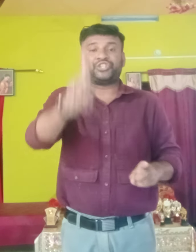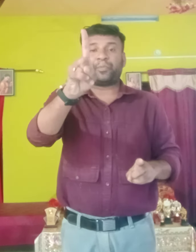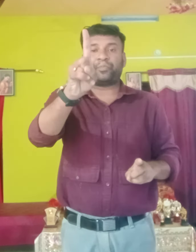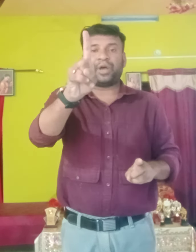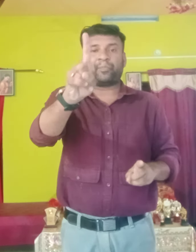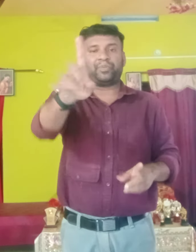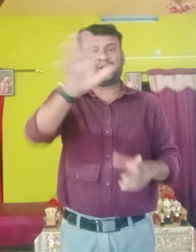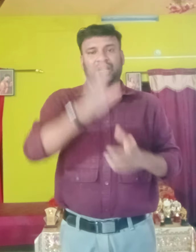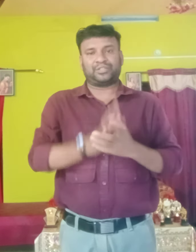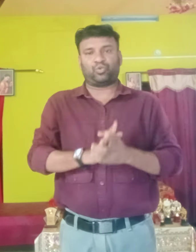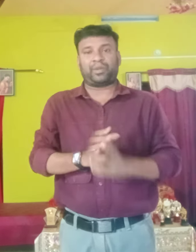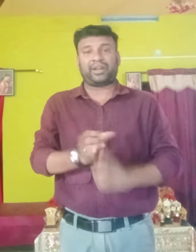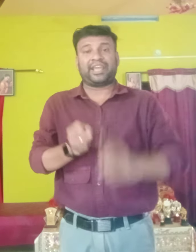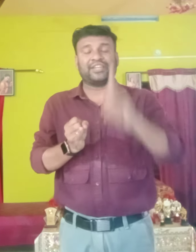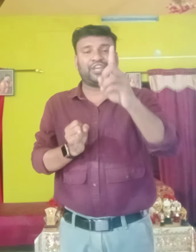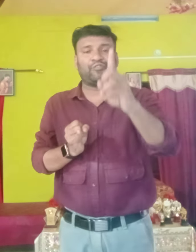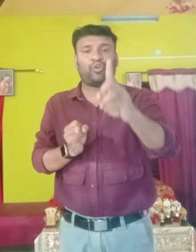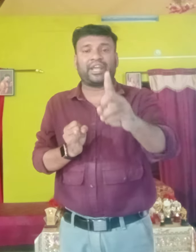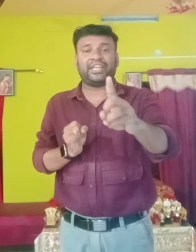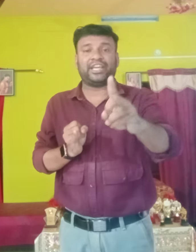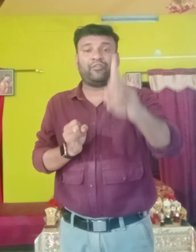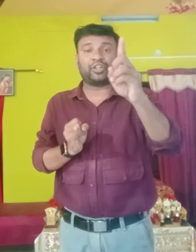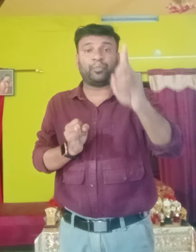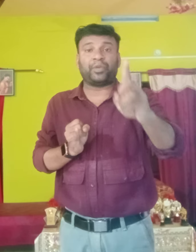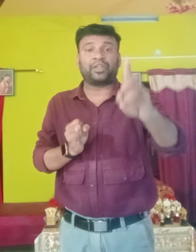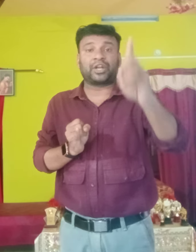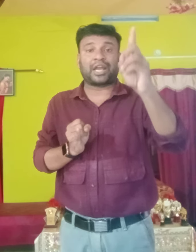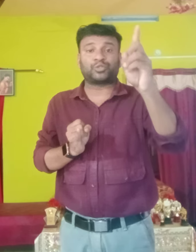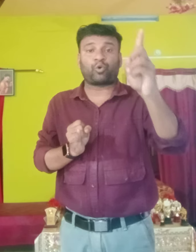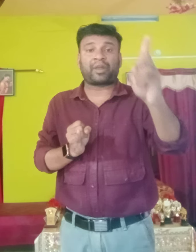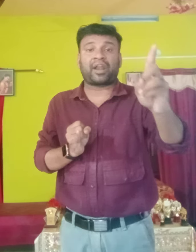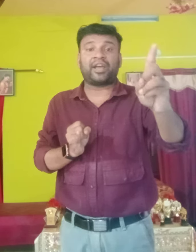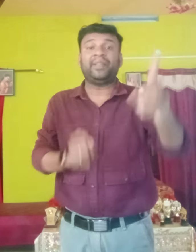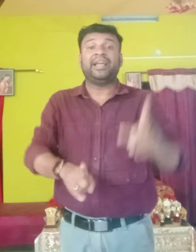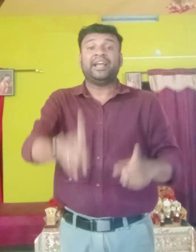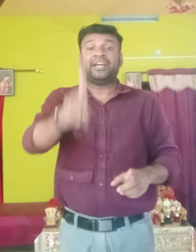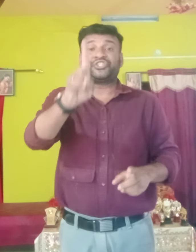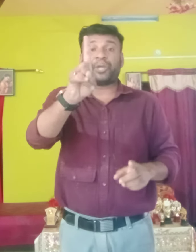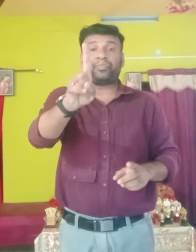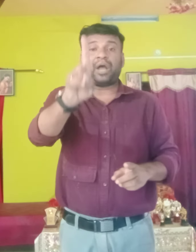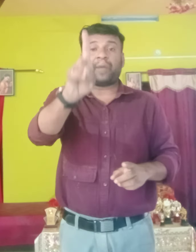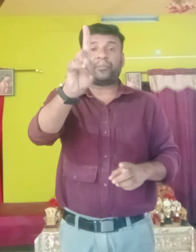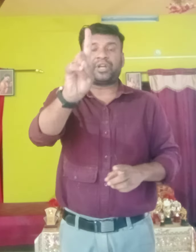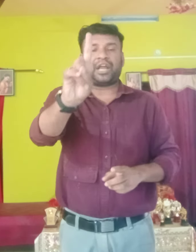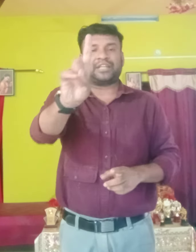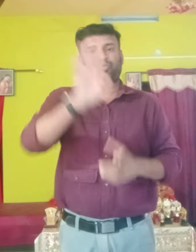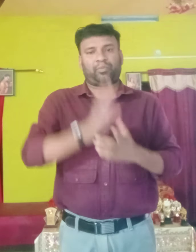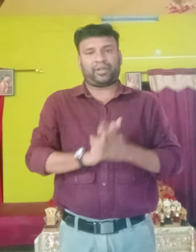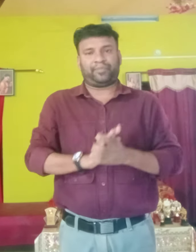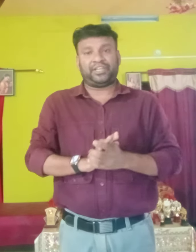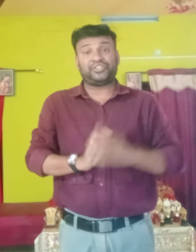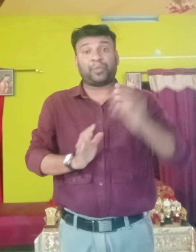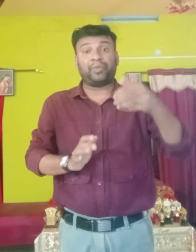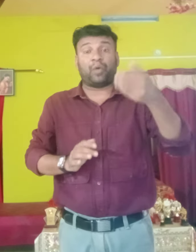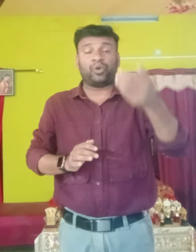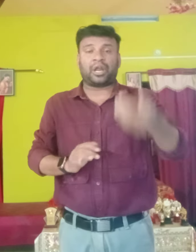സ്റ്റെപ്പ് അപ്പ് ട്രാൻസ്ഫോർമർ. AC വോൾട്ടേജ് വർദ്ധിപ്പിക്കുന്ന ട്രാൻസ്ഫോർമറാണ് സ്റ്റെപ്പ് അപ്പ് ട്രാൻസ്ഫോർമർ. ഇനി സ്റ്റെപ്പ് ഡൗൺ